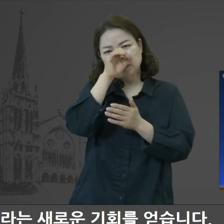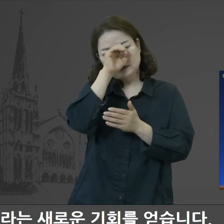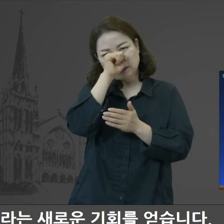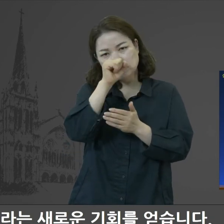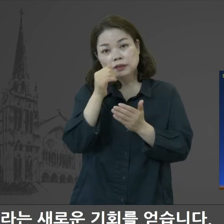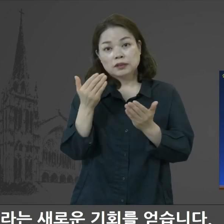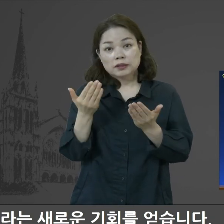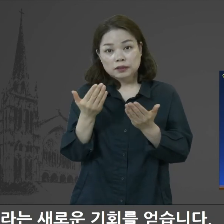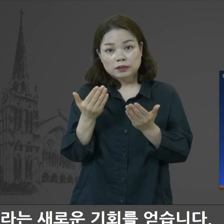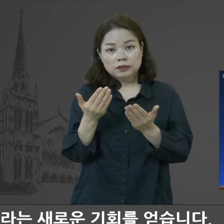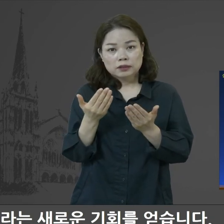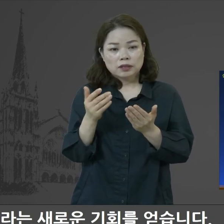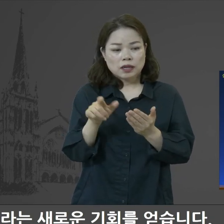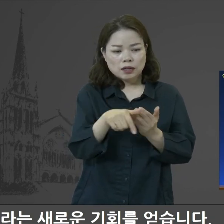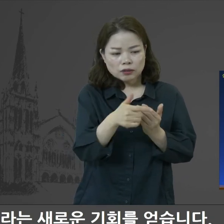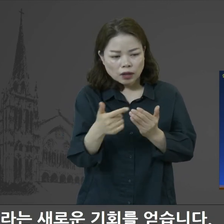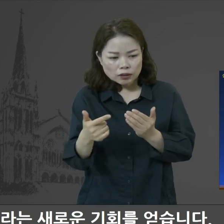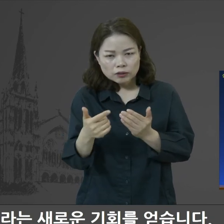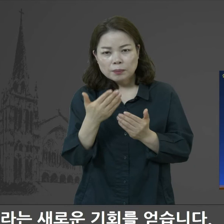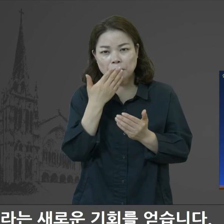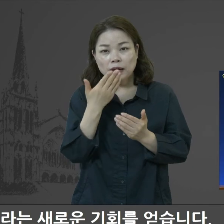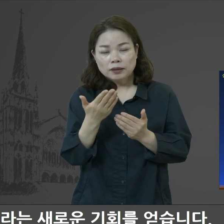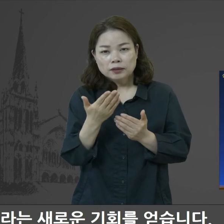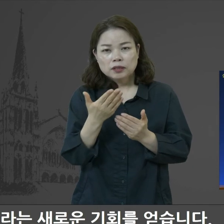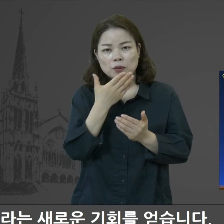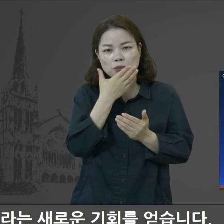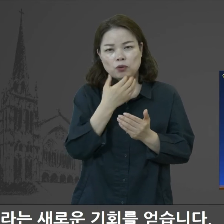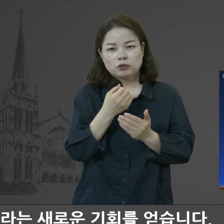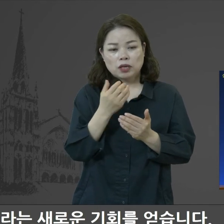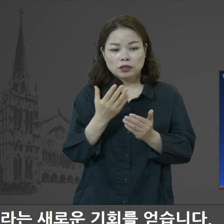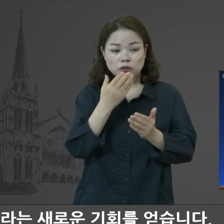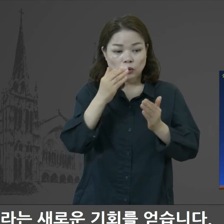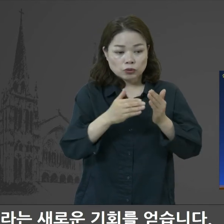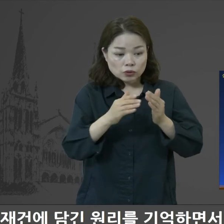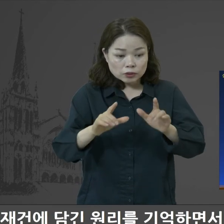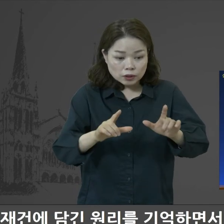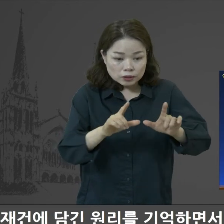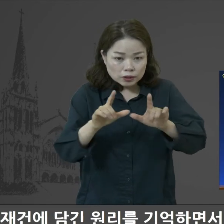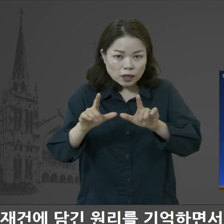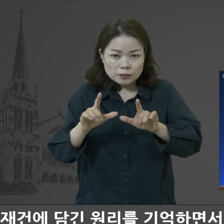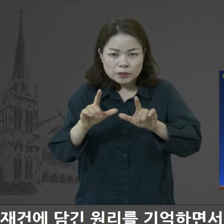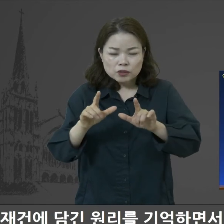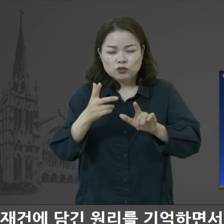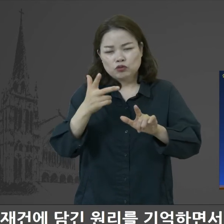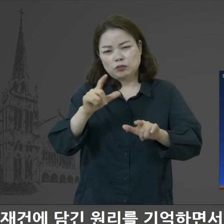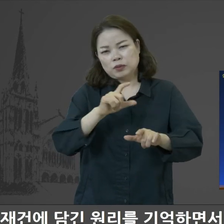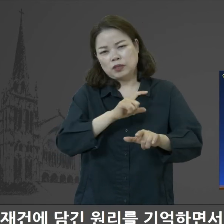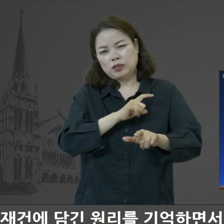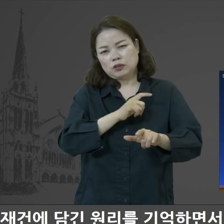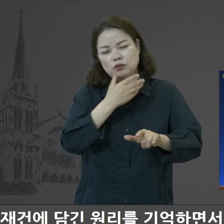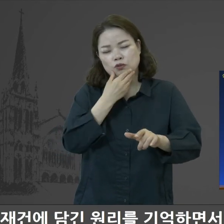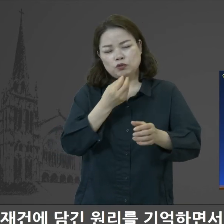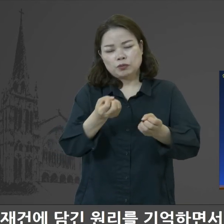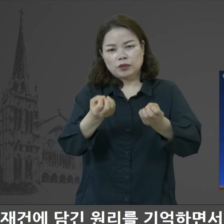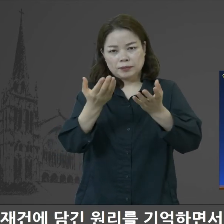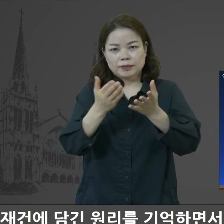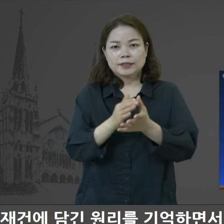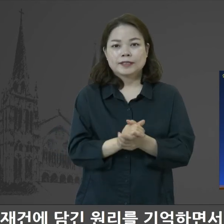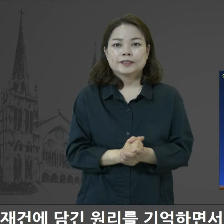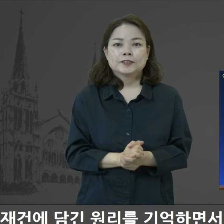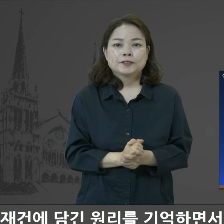선하신 역사를 하루하루 써내려가는 복된 성도의 삶을 살 수 있기를 주님의 이름으로